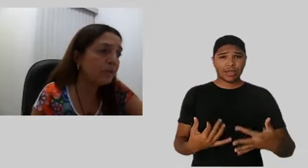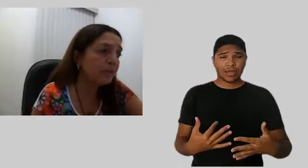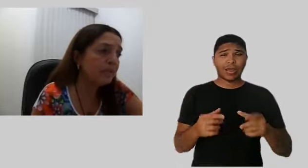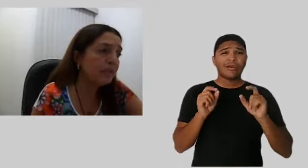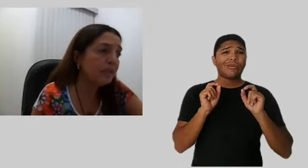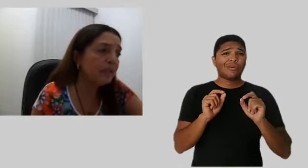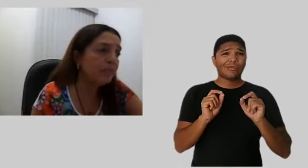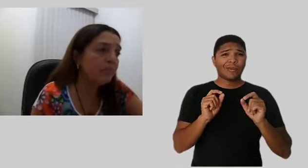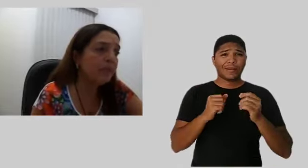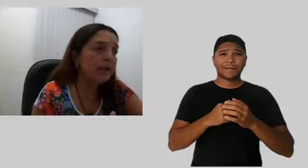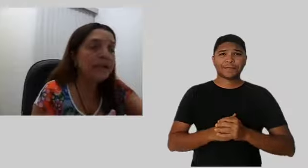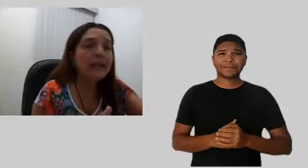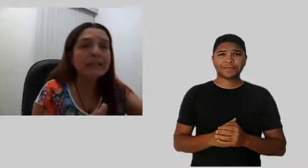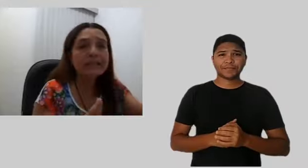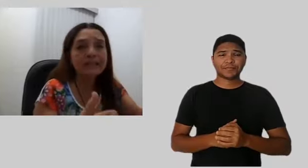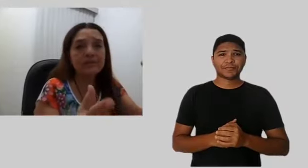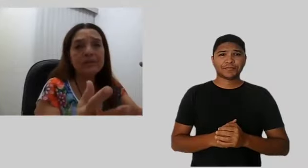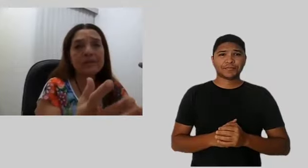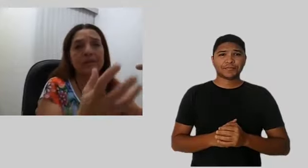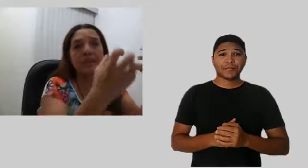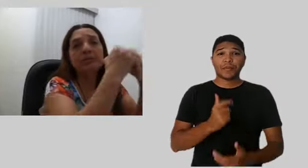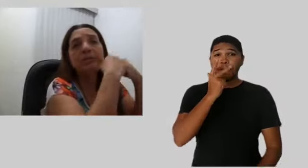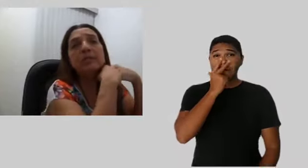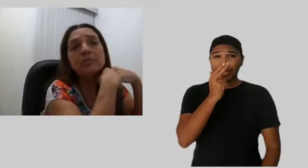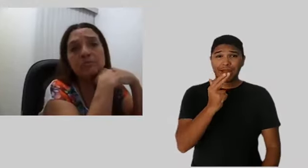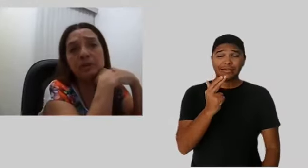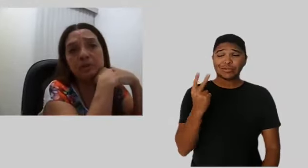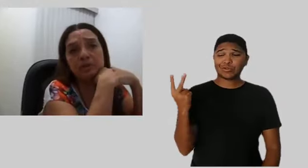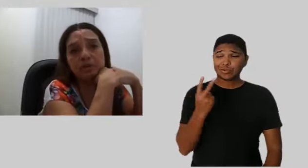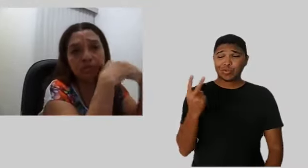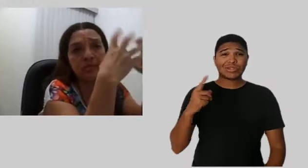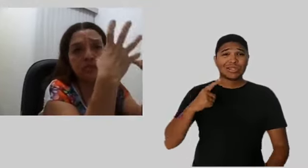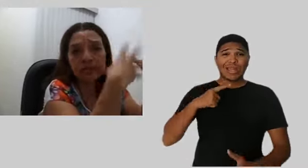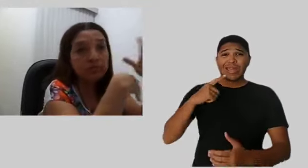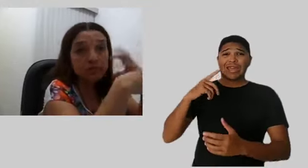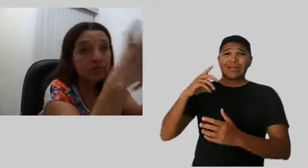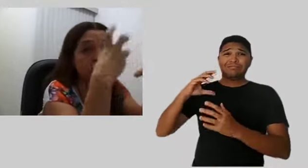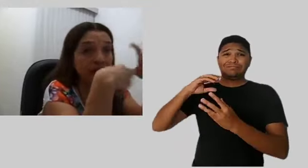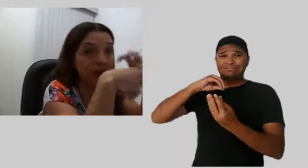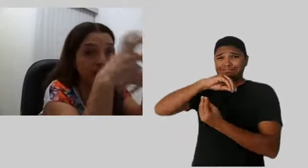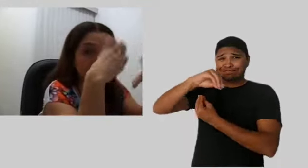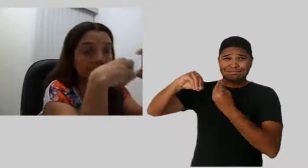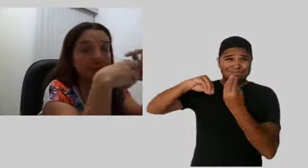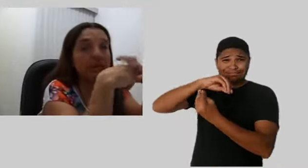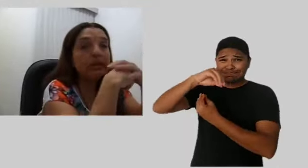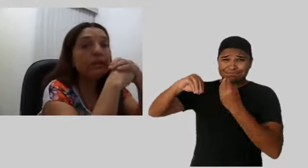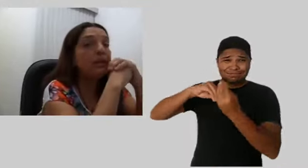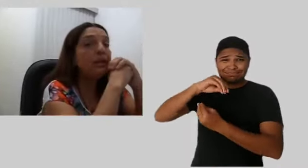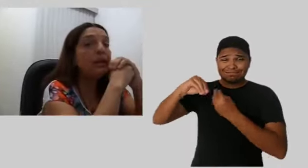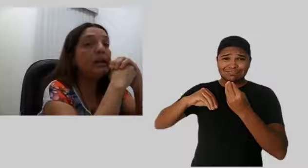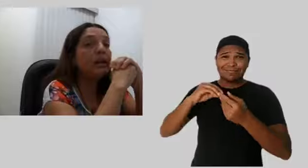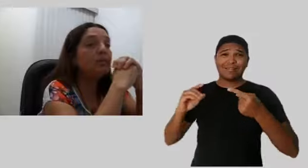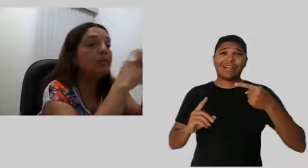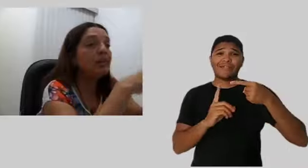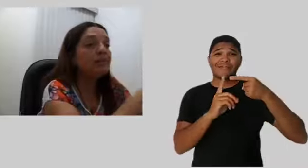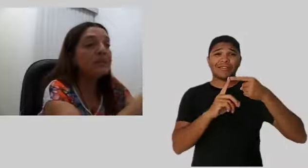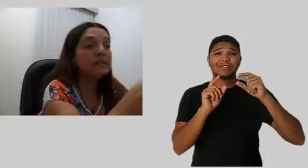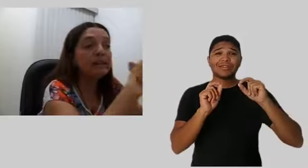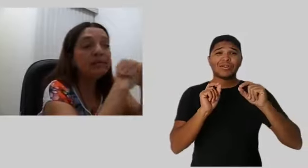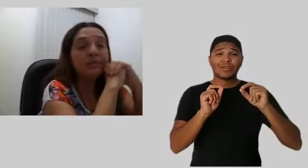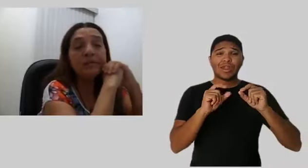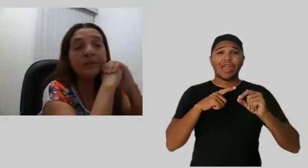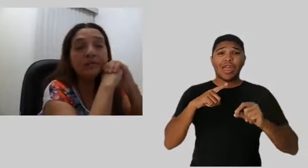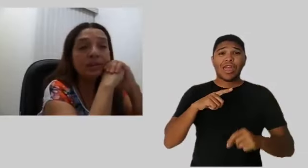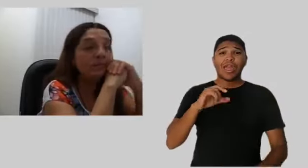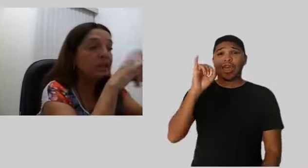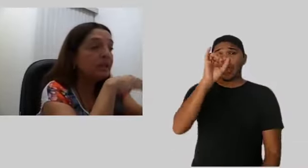importante situar também que essas coisas chegam tão juntas, tão misturadas, que a primeira